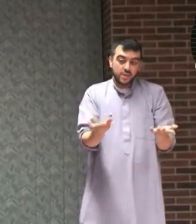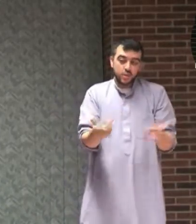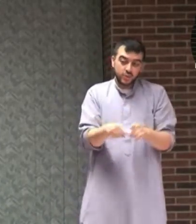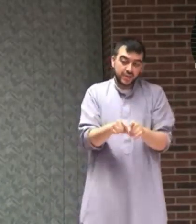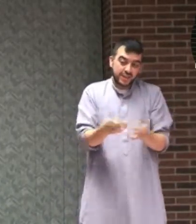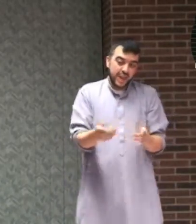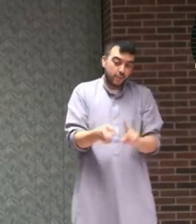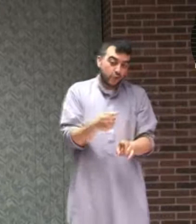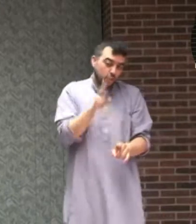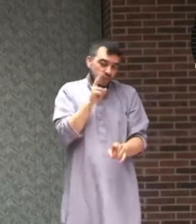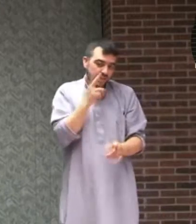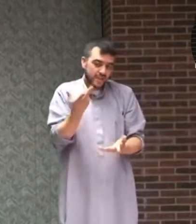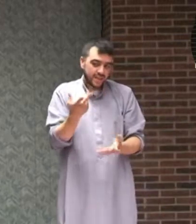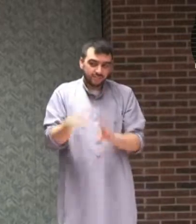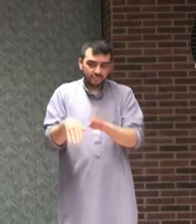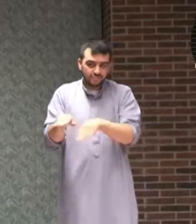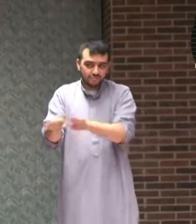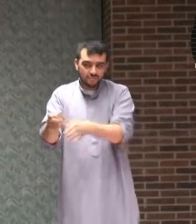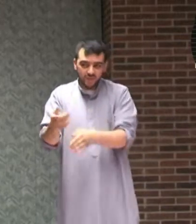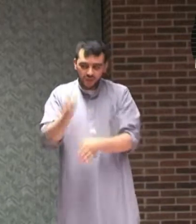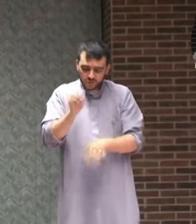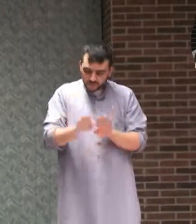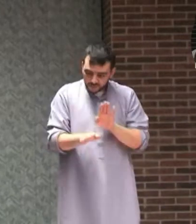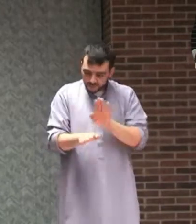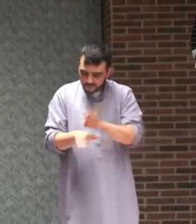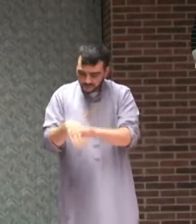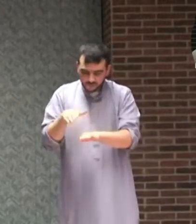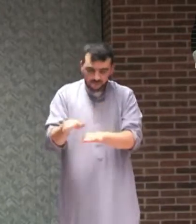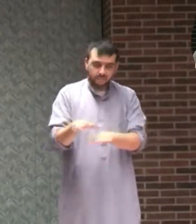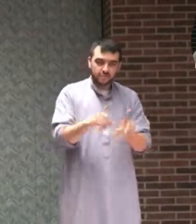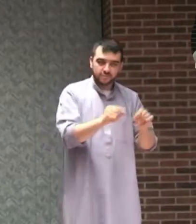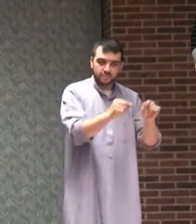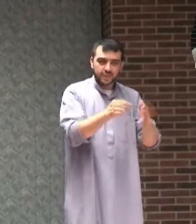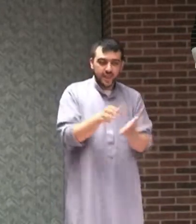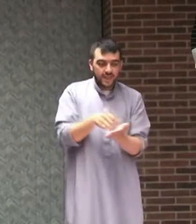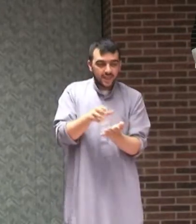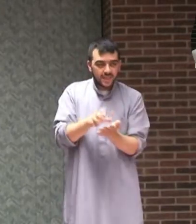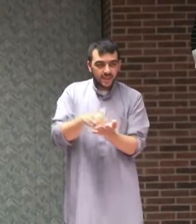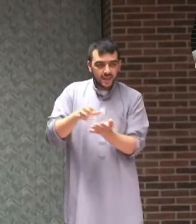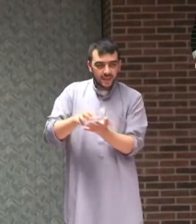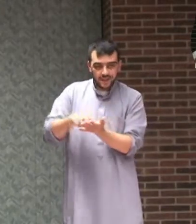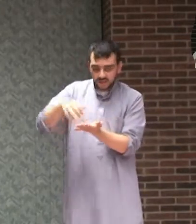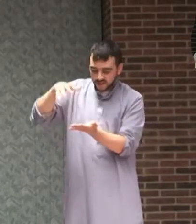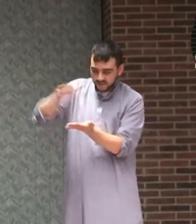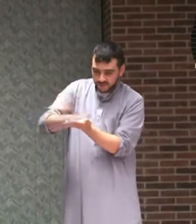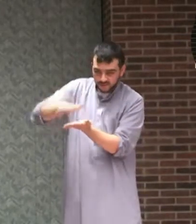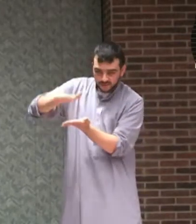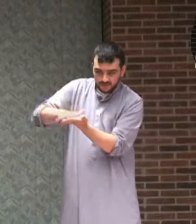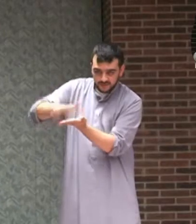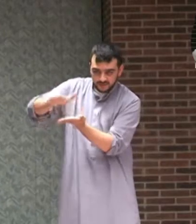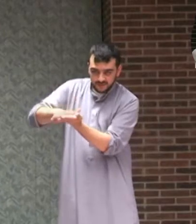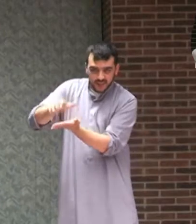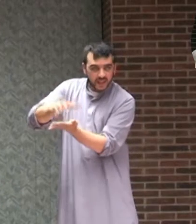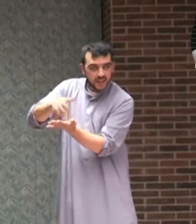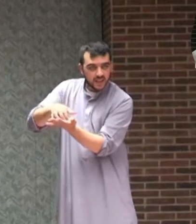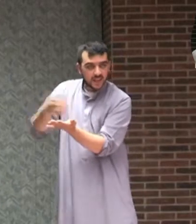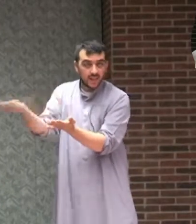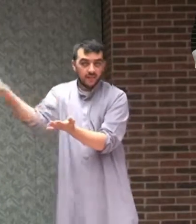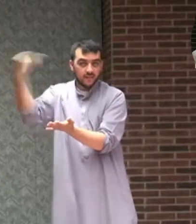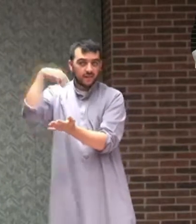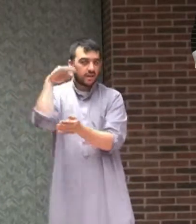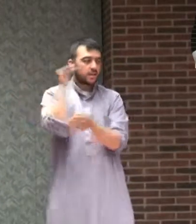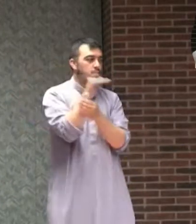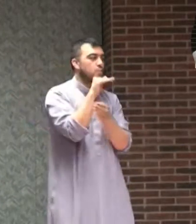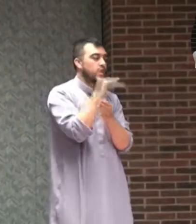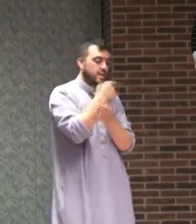et diminuer ses péchés. Ça, c'est d'une part. Tous les pas que vous faites, la terre sur laquelle vous marchez témoignera en